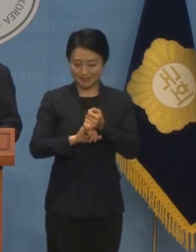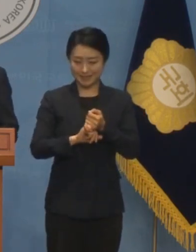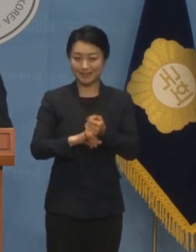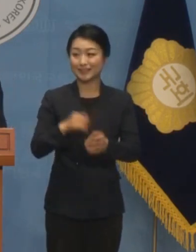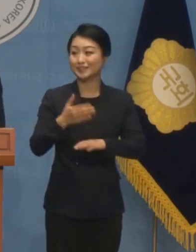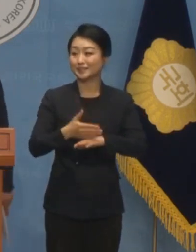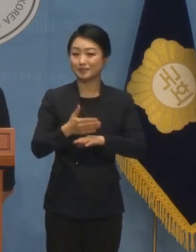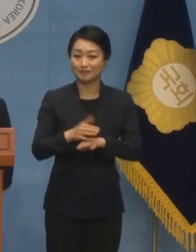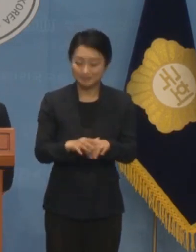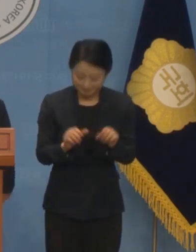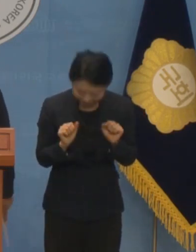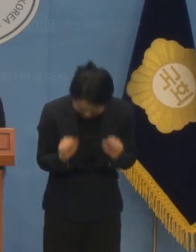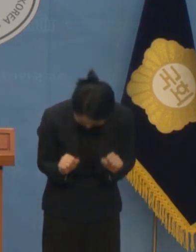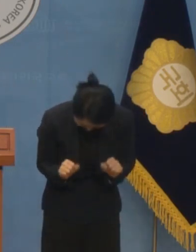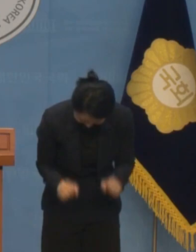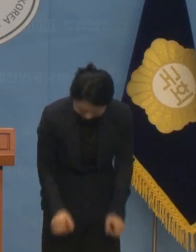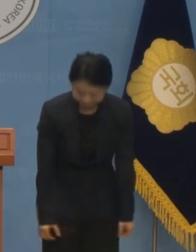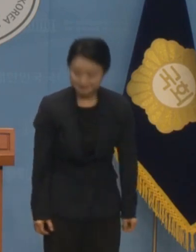감사합니다.